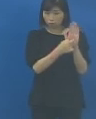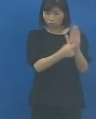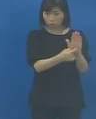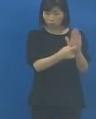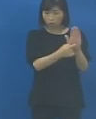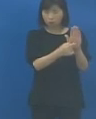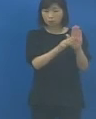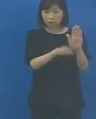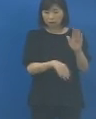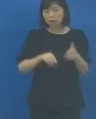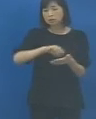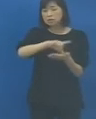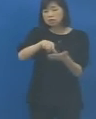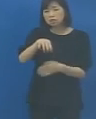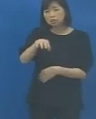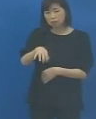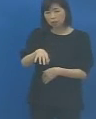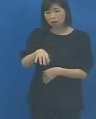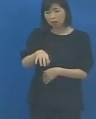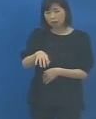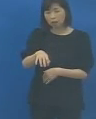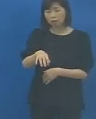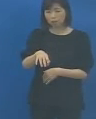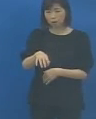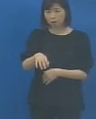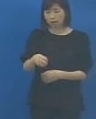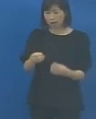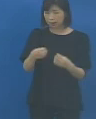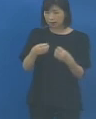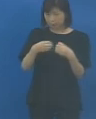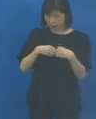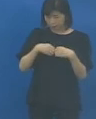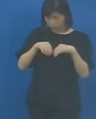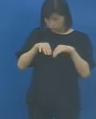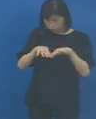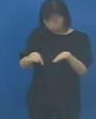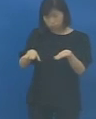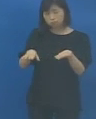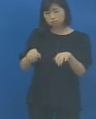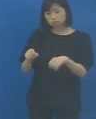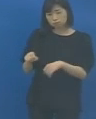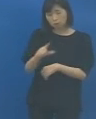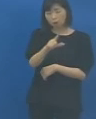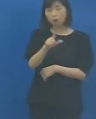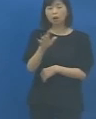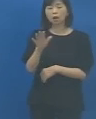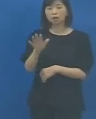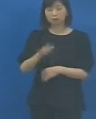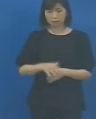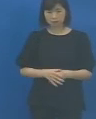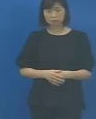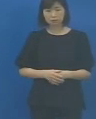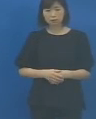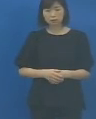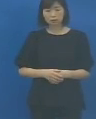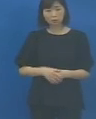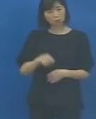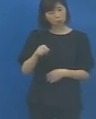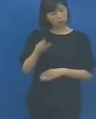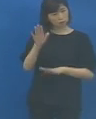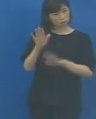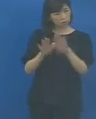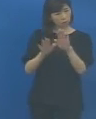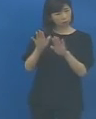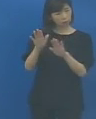ういう地域でも急速な感染上昇が見られることです。で、こういうような状況っていうのは多